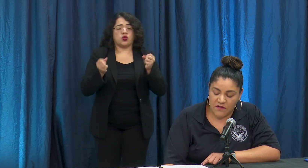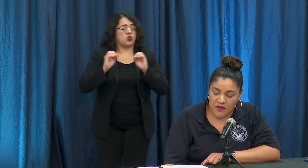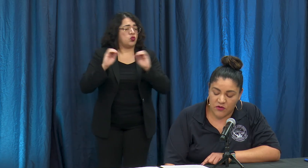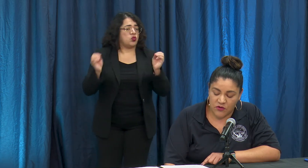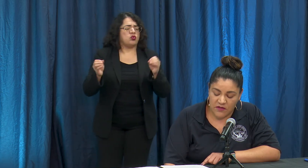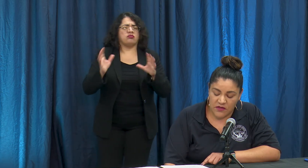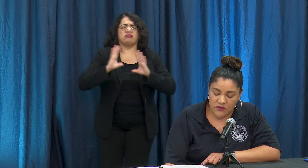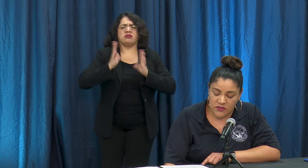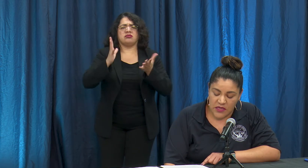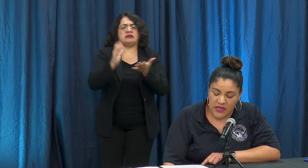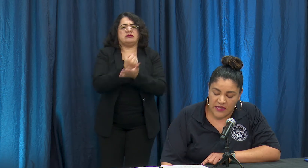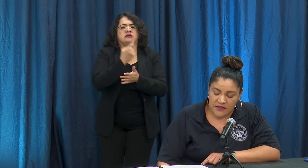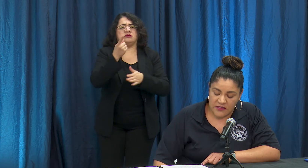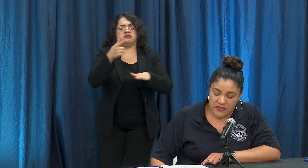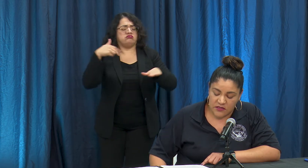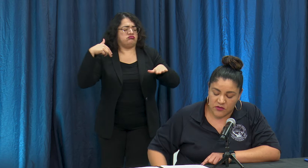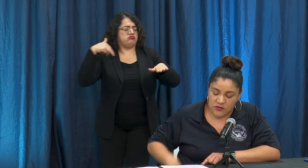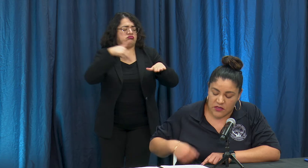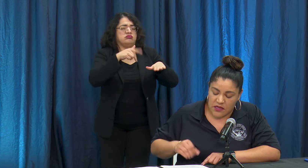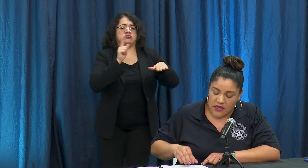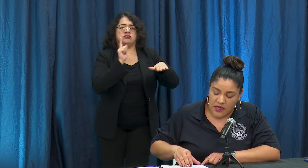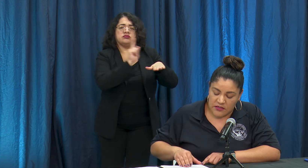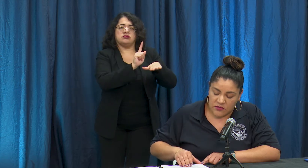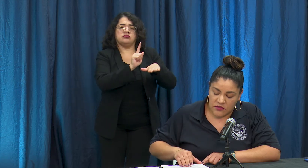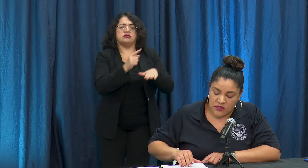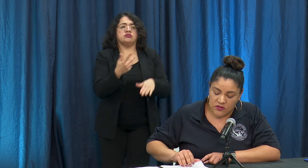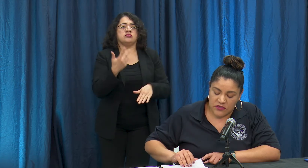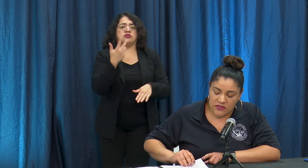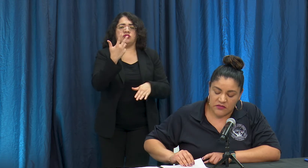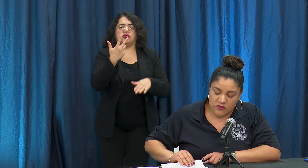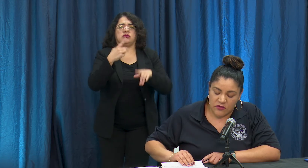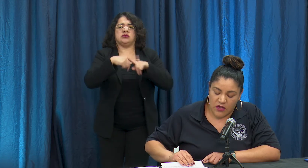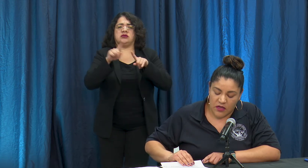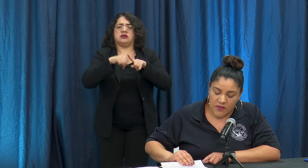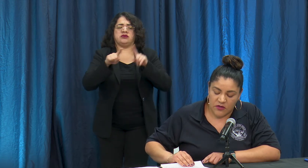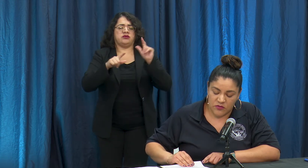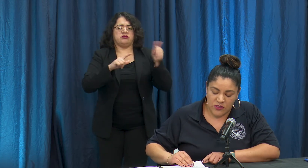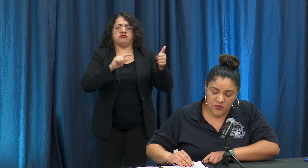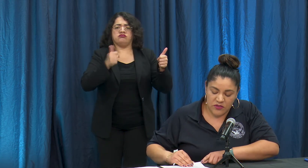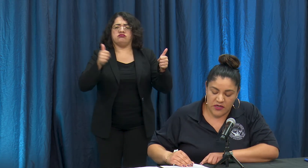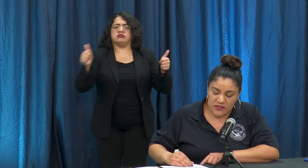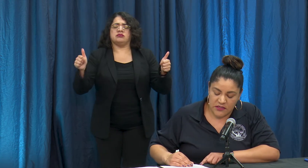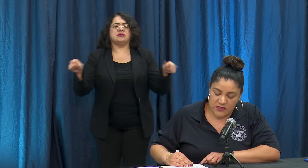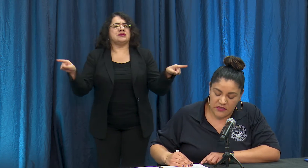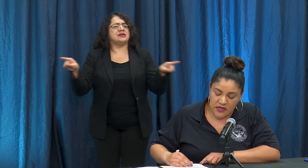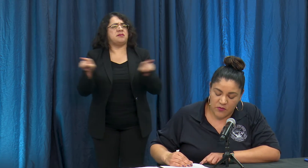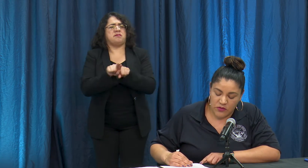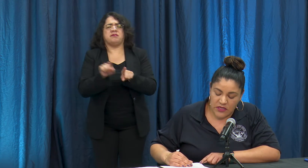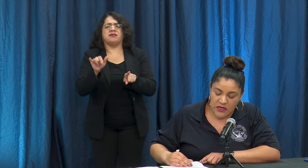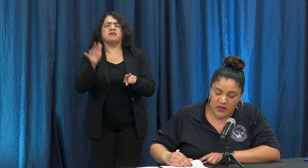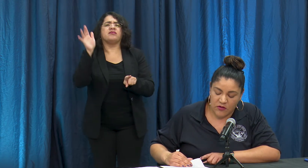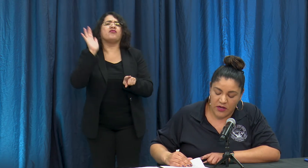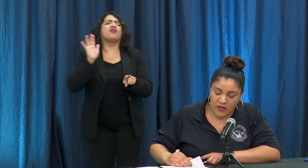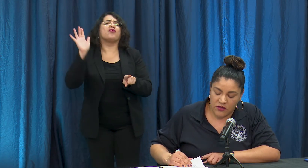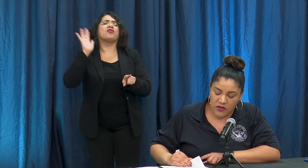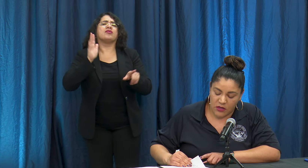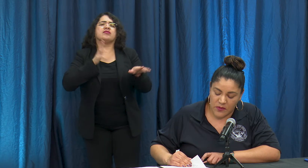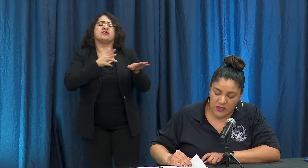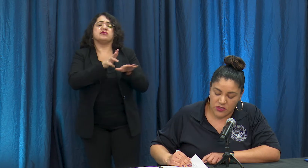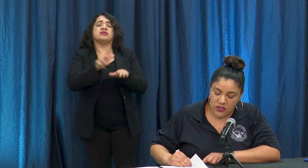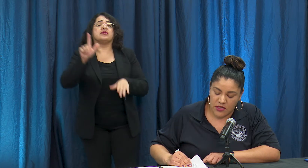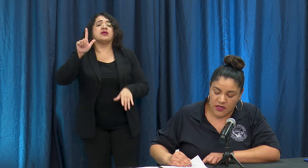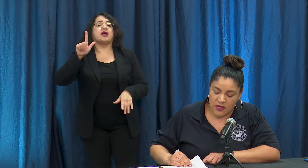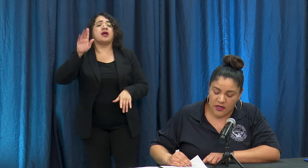una prueba del coronavirus en 3 sitios. Estos sitios en los mismos 3 que tenemos en el Colegio de